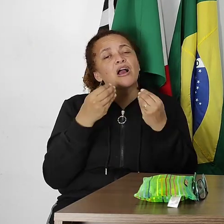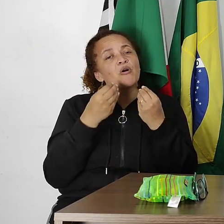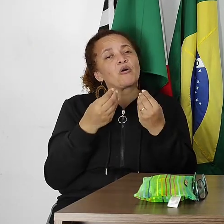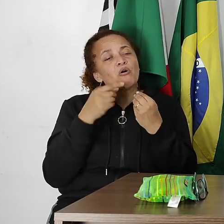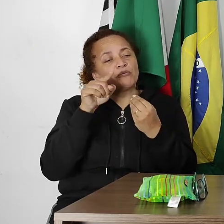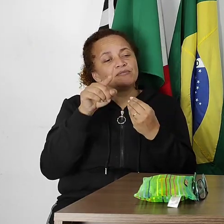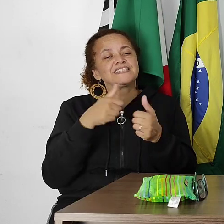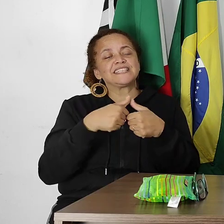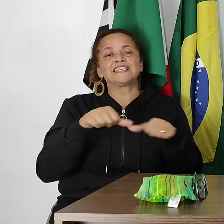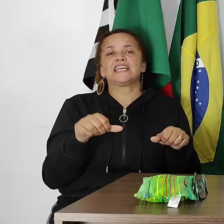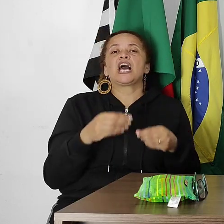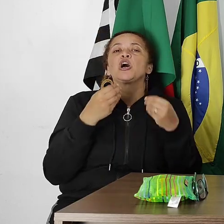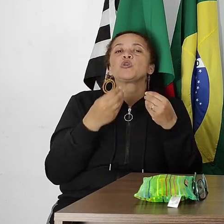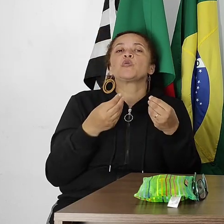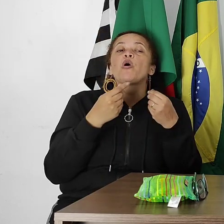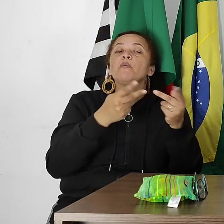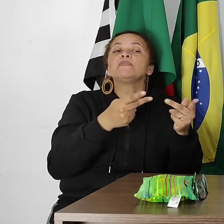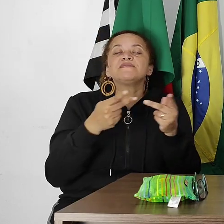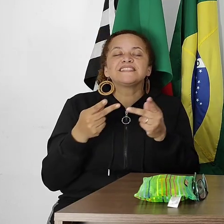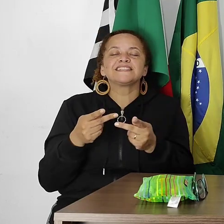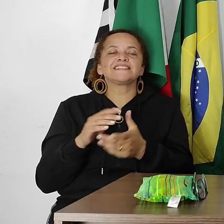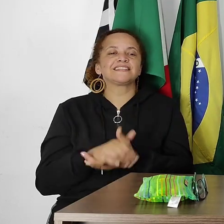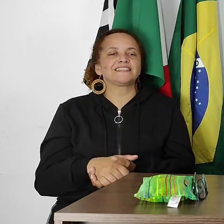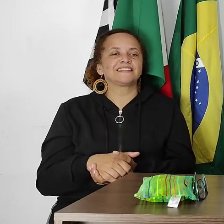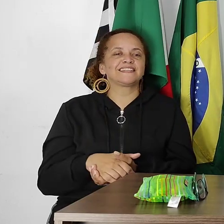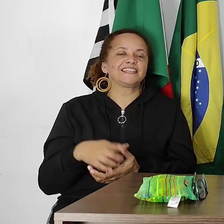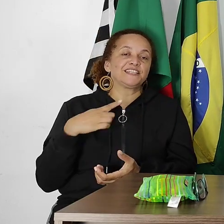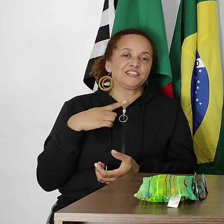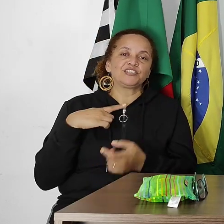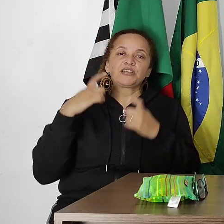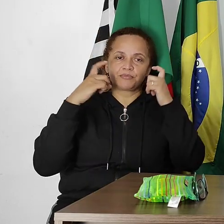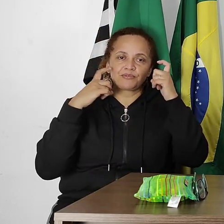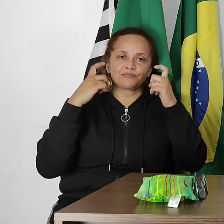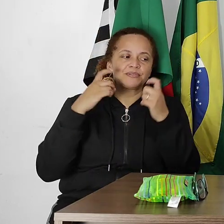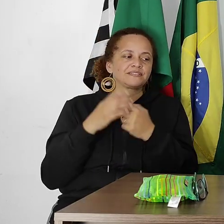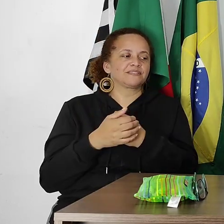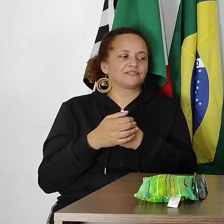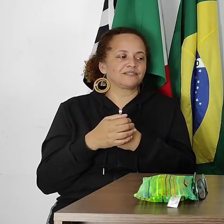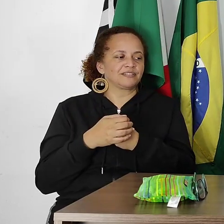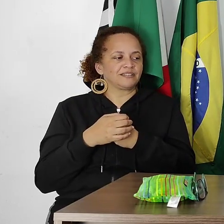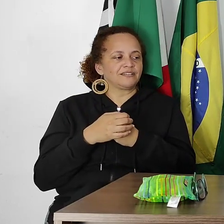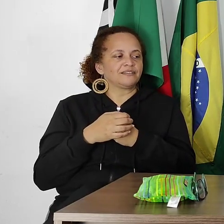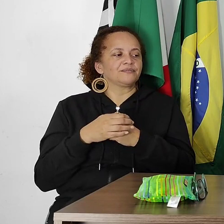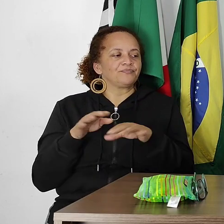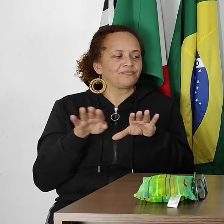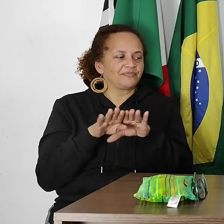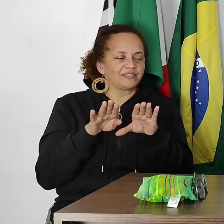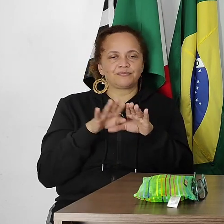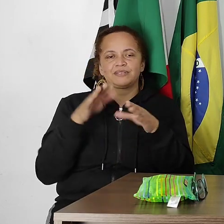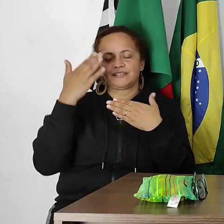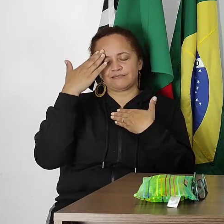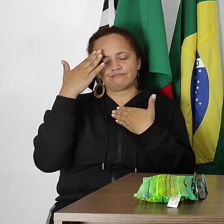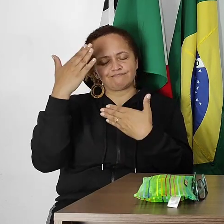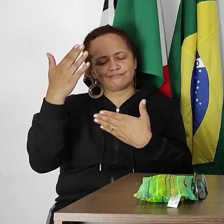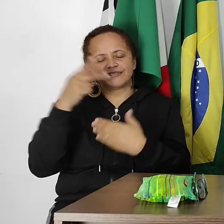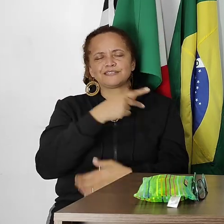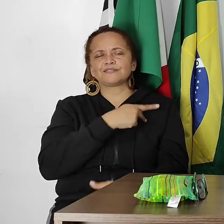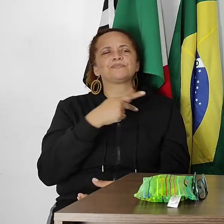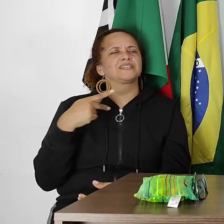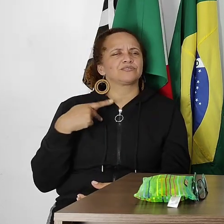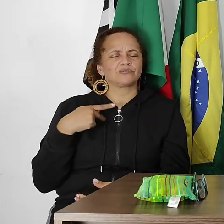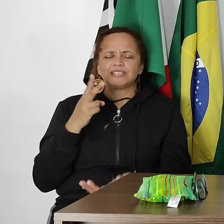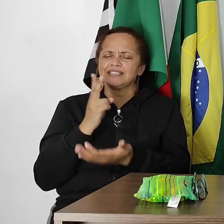lá a visita, ela tinha uma preocupação. E depois eu quero agradecer ao nosso pastor, né, pelos